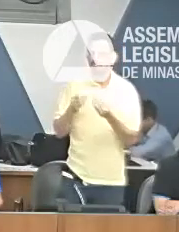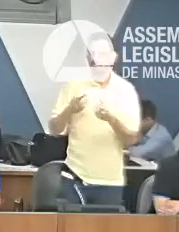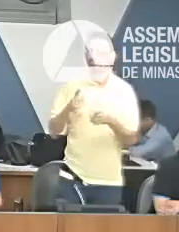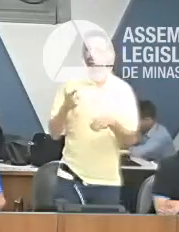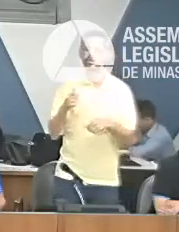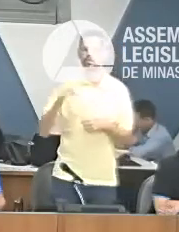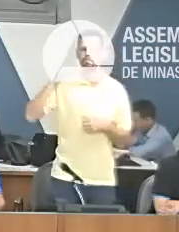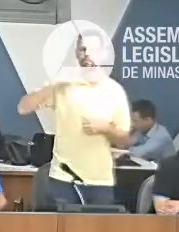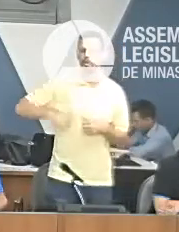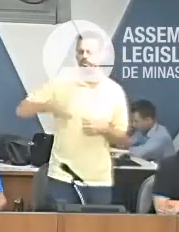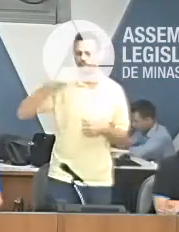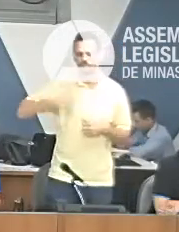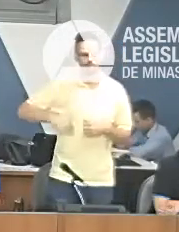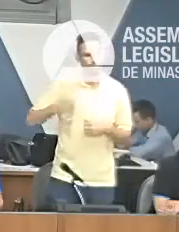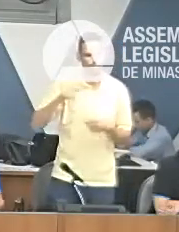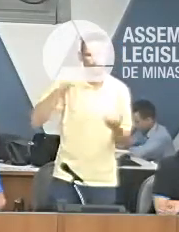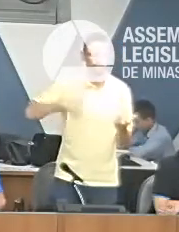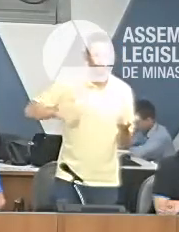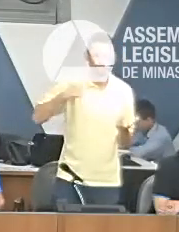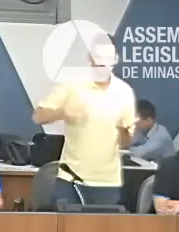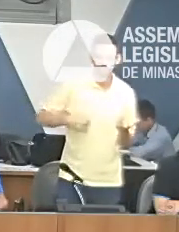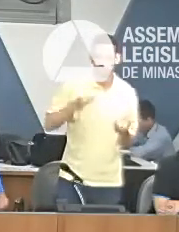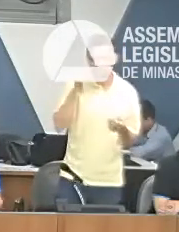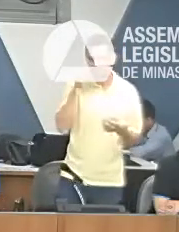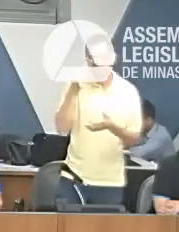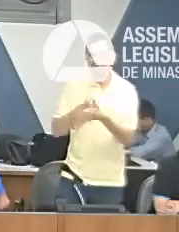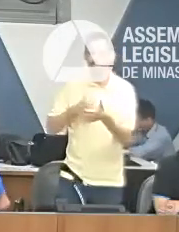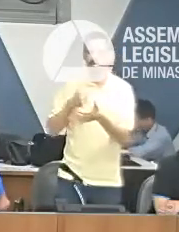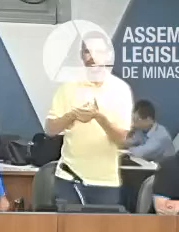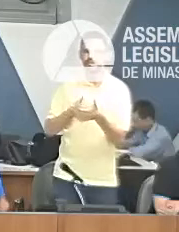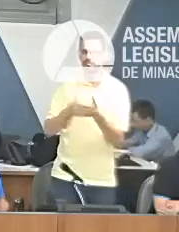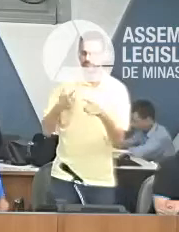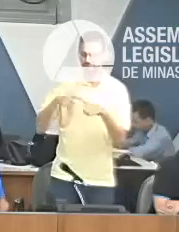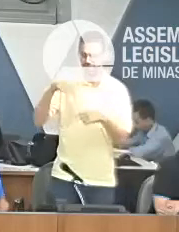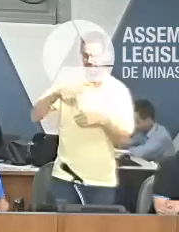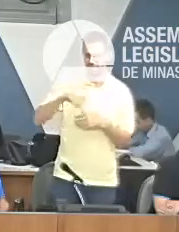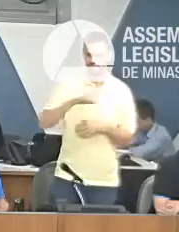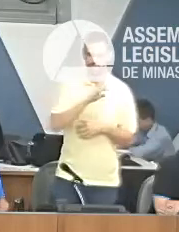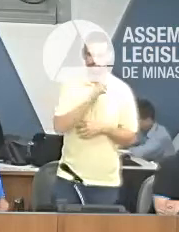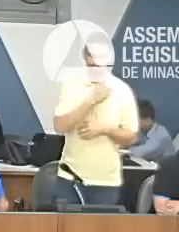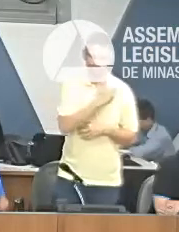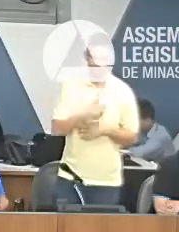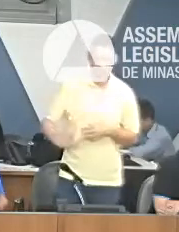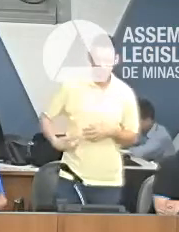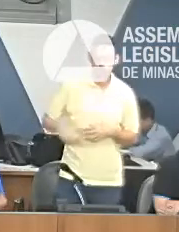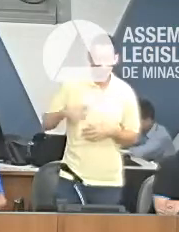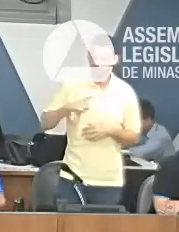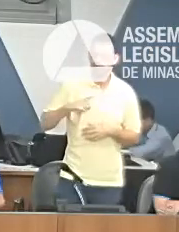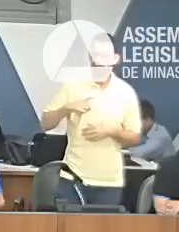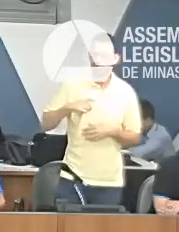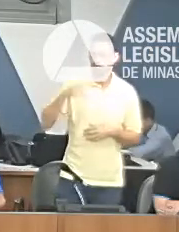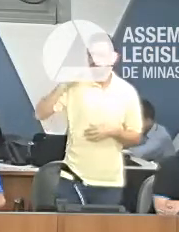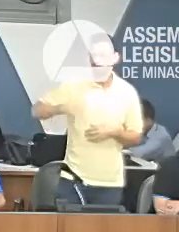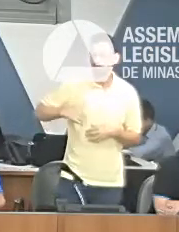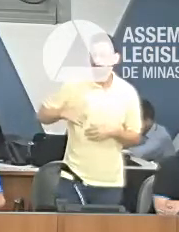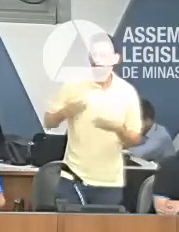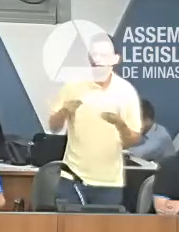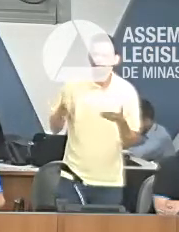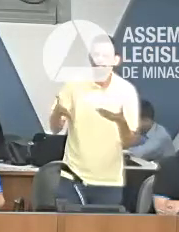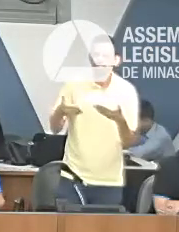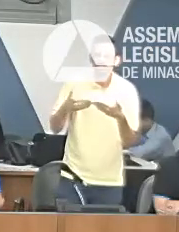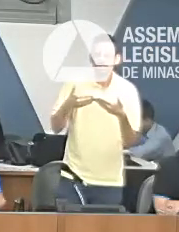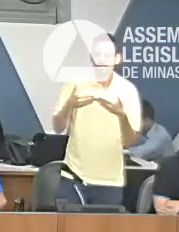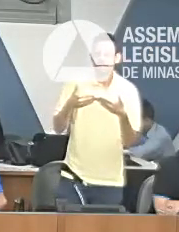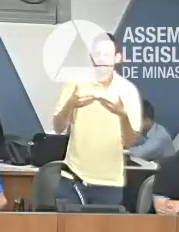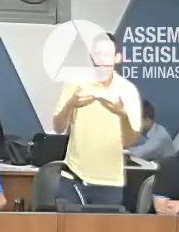gasta com o campeonato para que ele possa participar ele não tem uma chance na iniciativa de bolsa